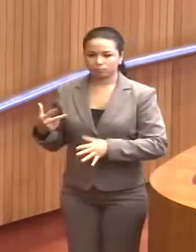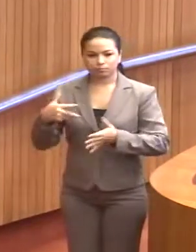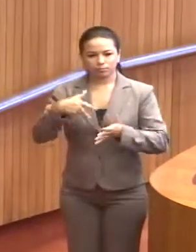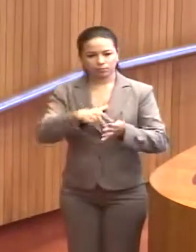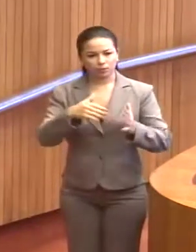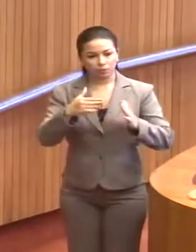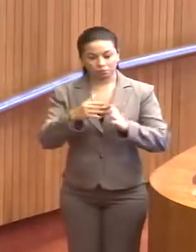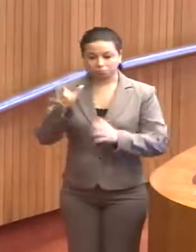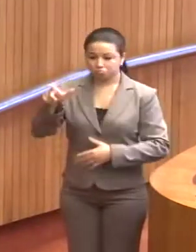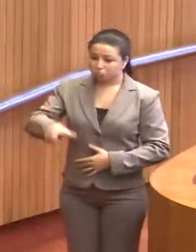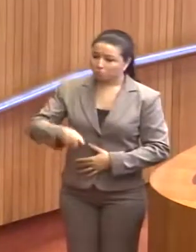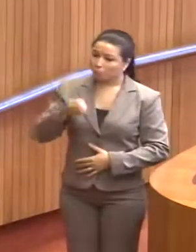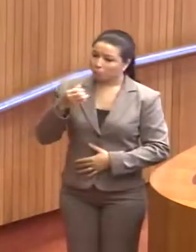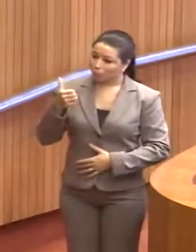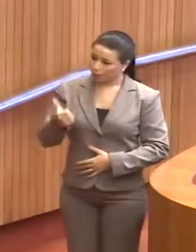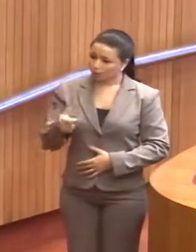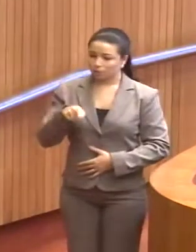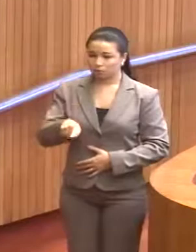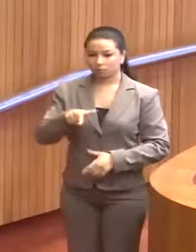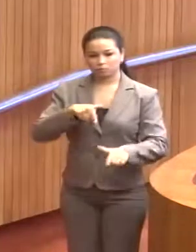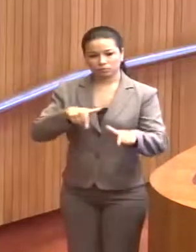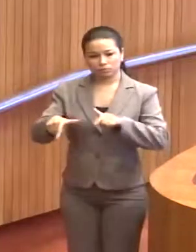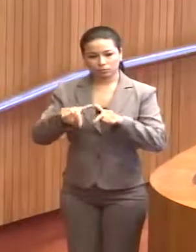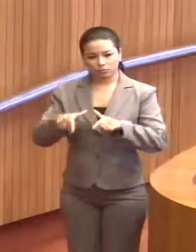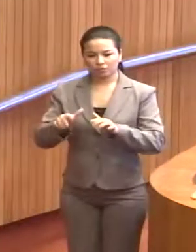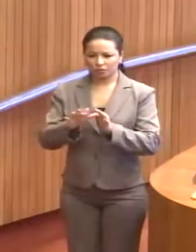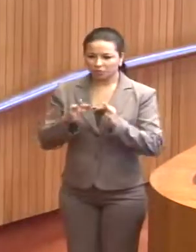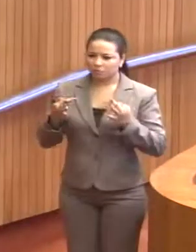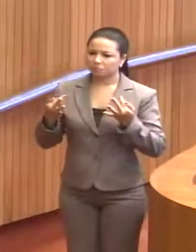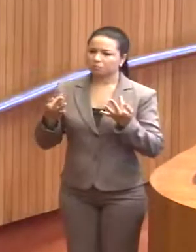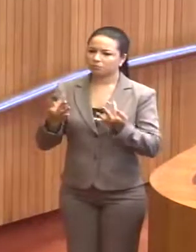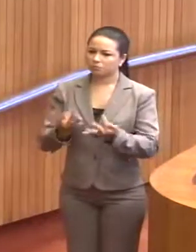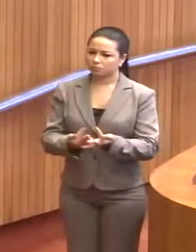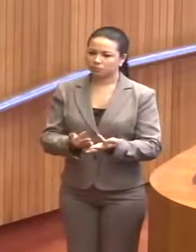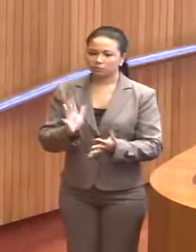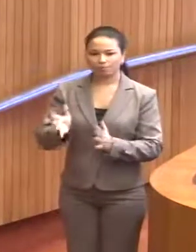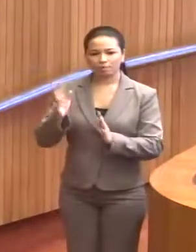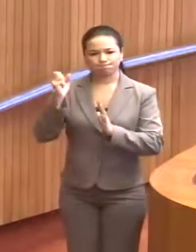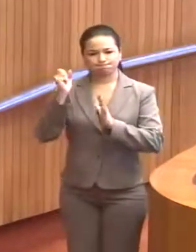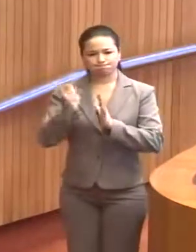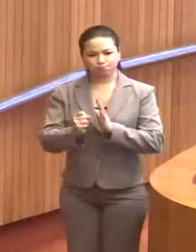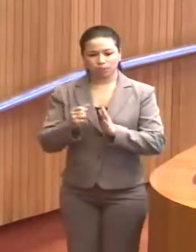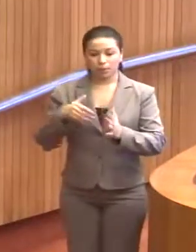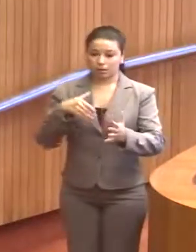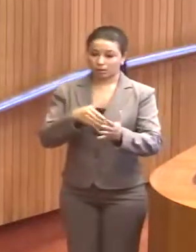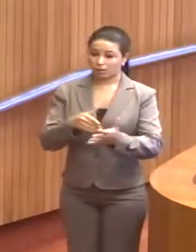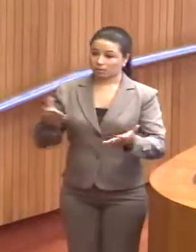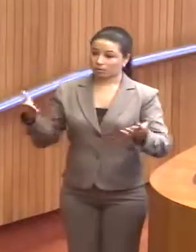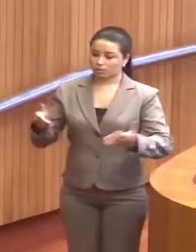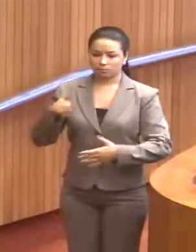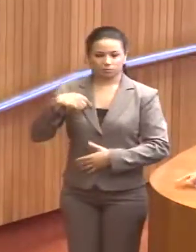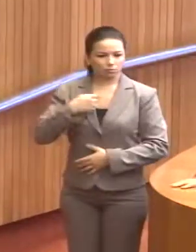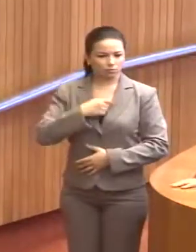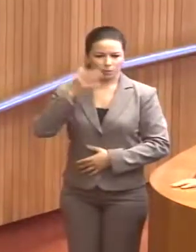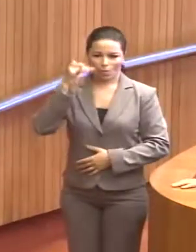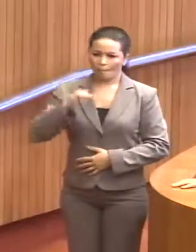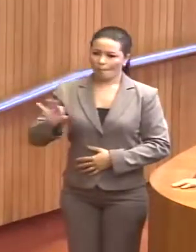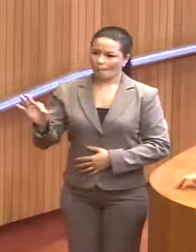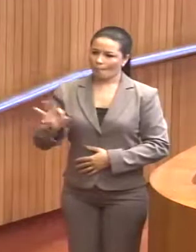pessoa de bem, um trabalhador de família, foi executado e até hoje nós não